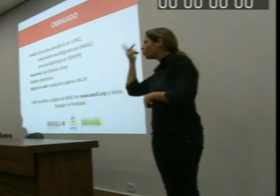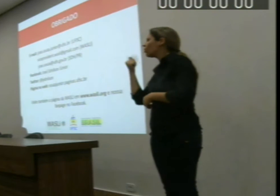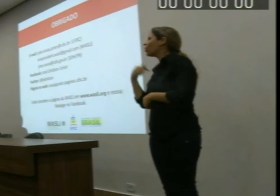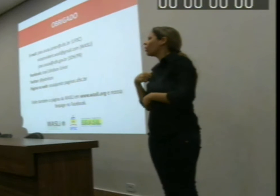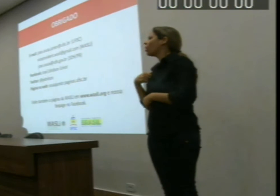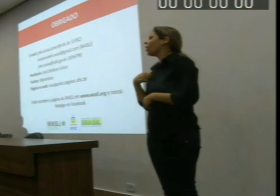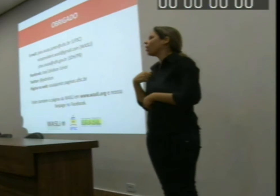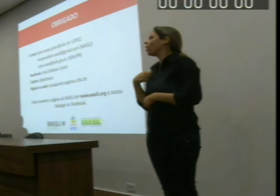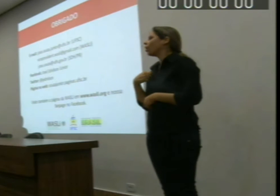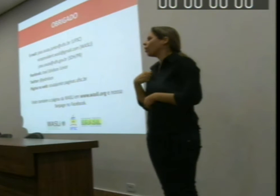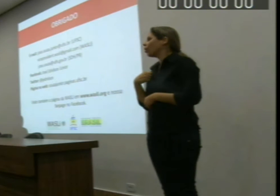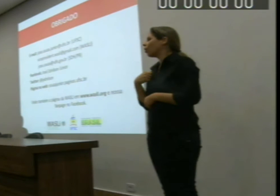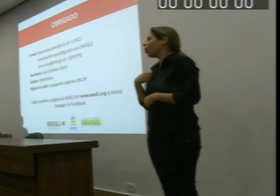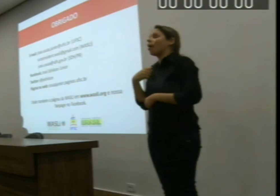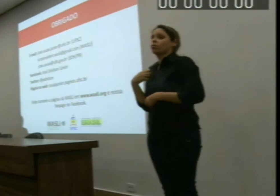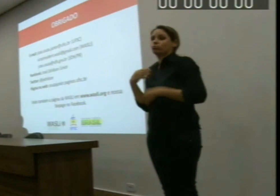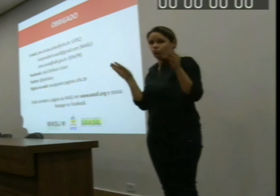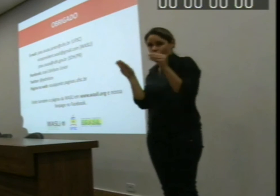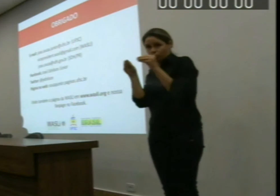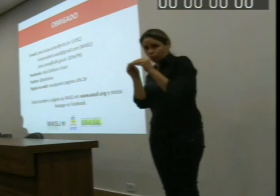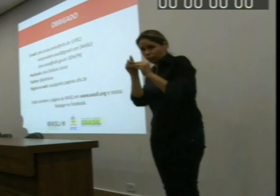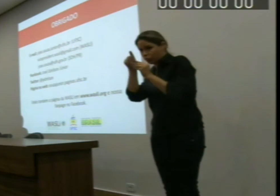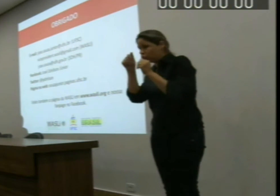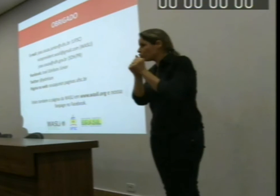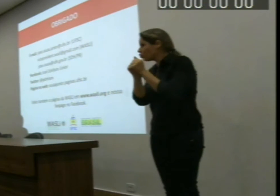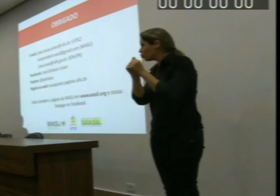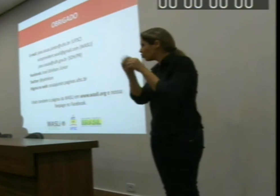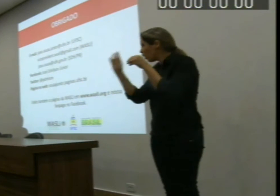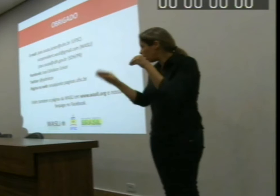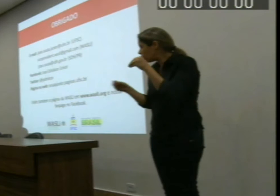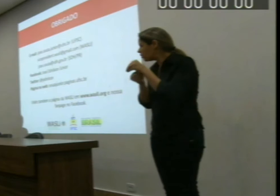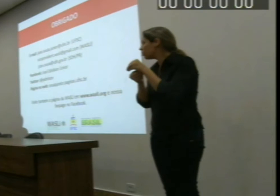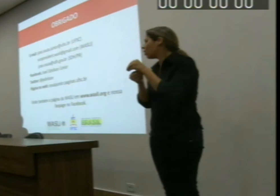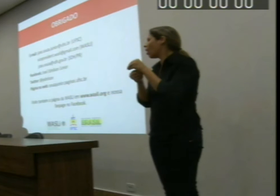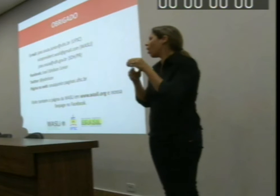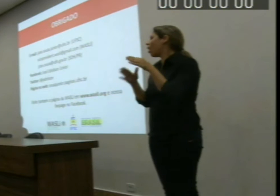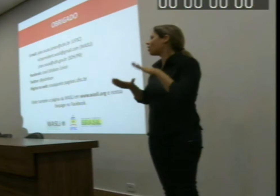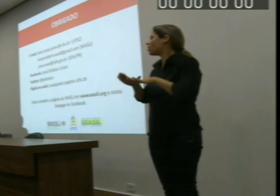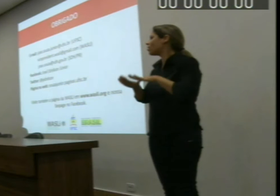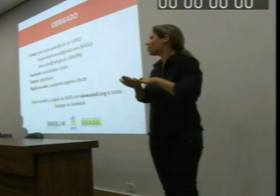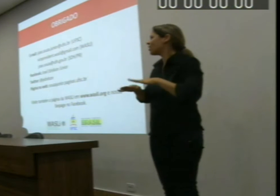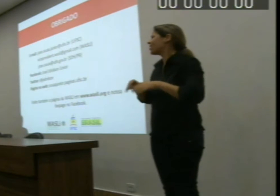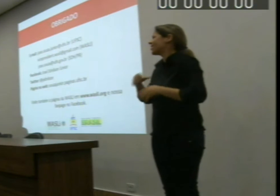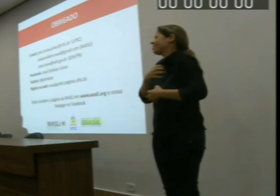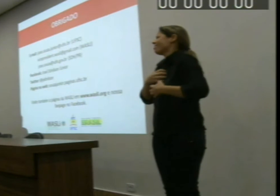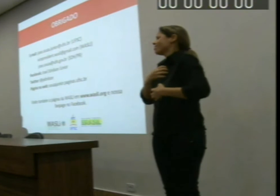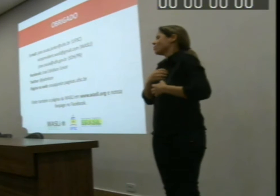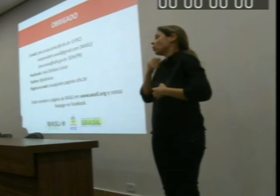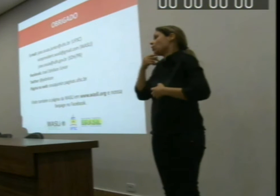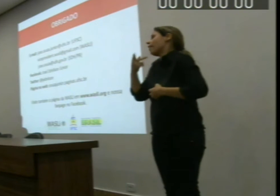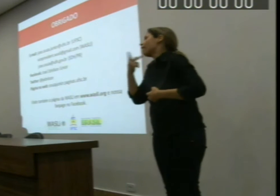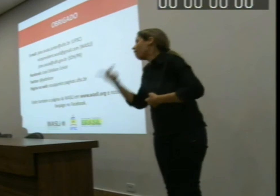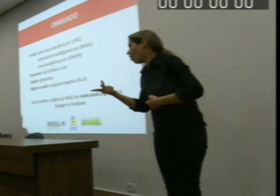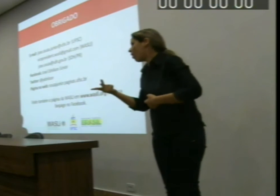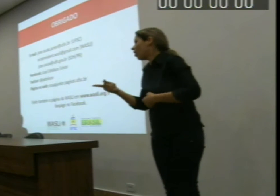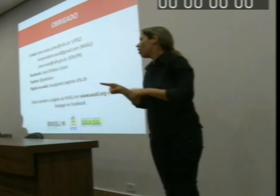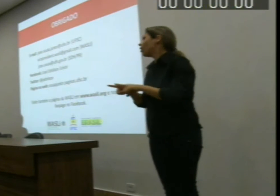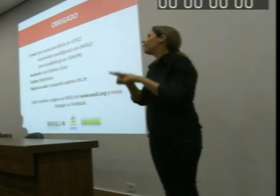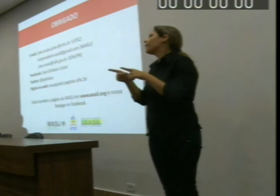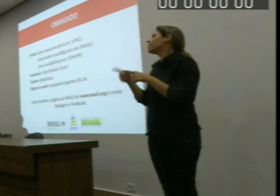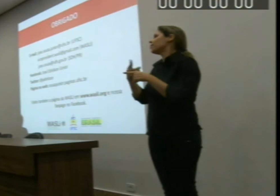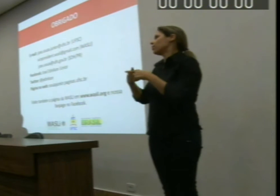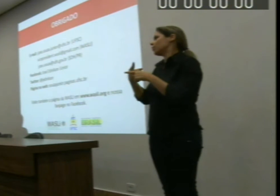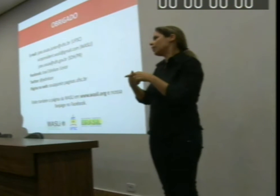cumprimentando o que a mãe disse Talvez um um angusta eh que existe realmente esse falta de